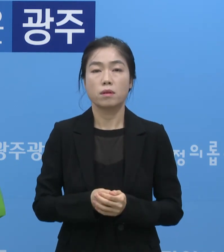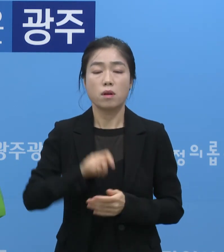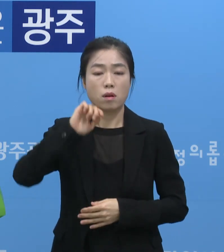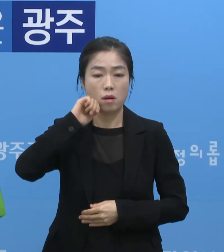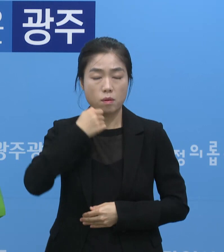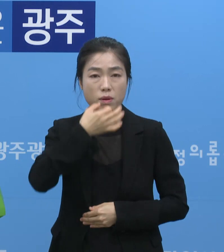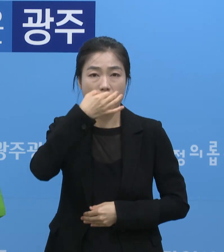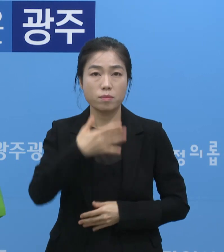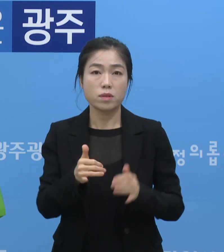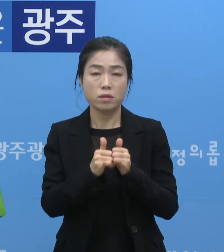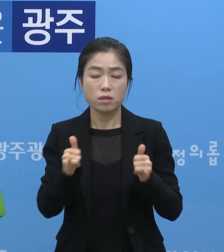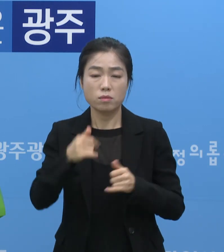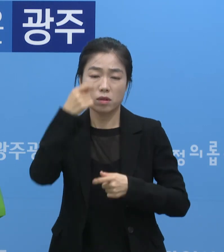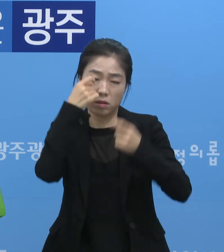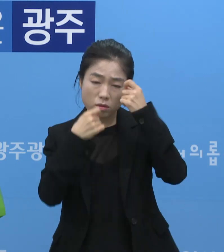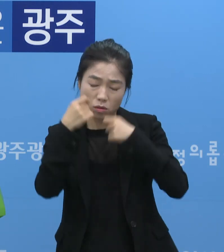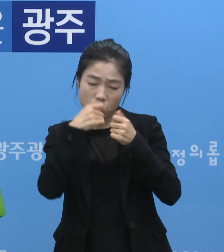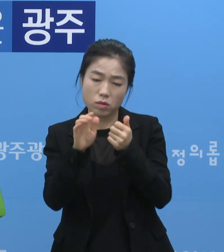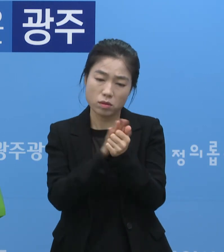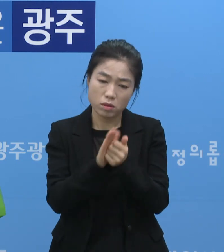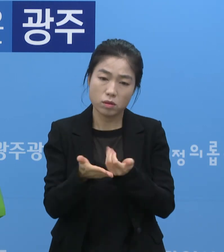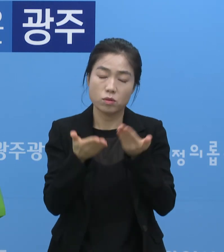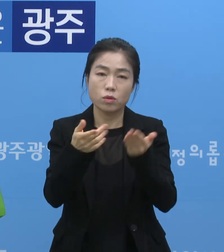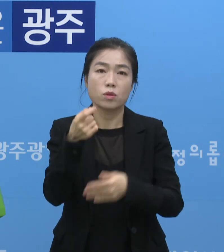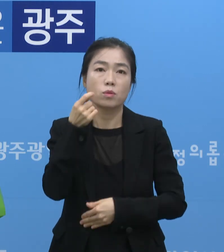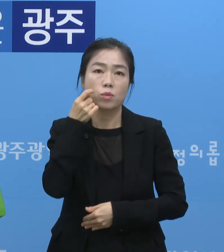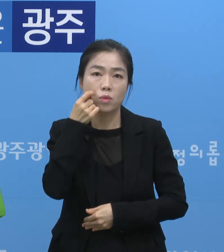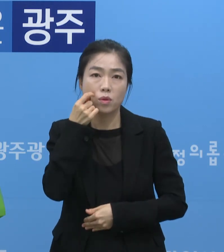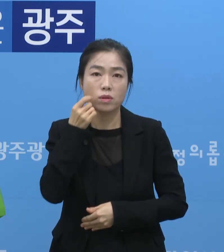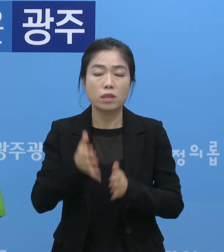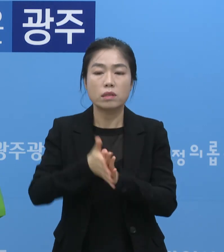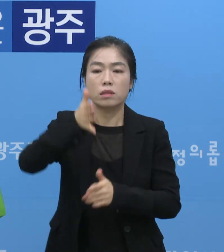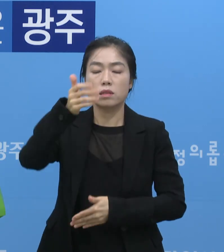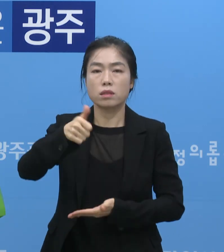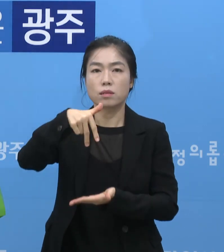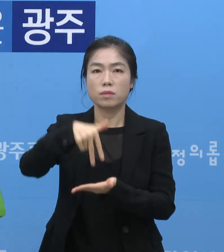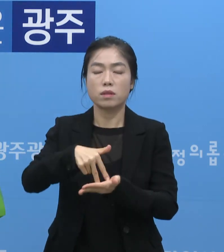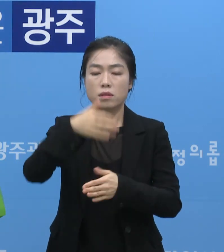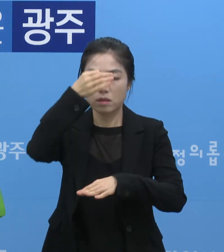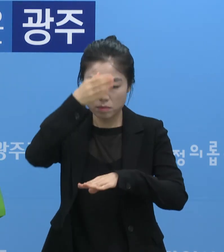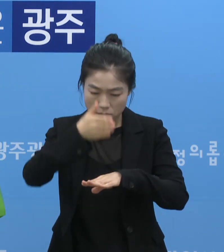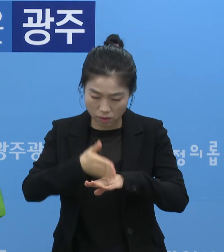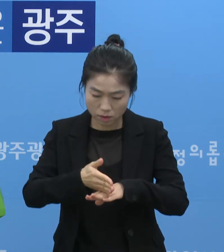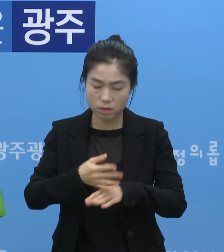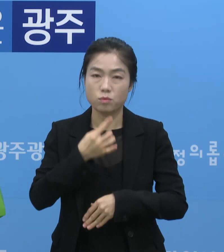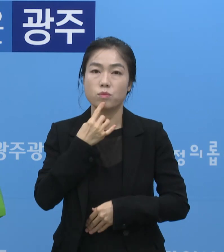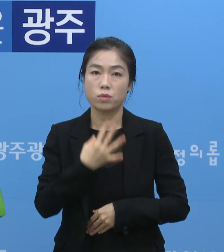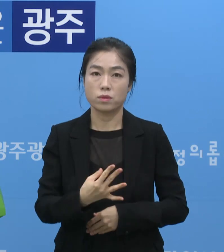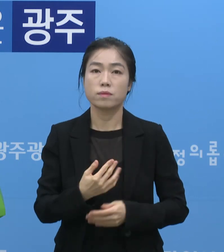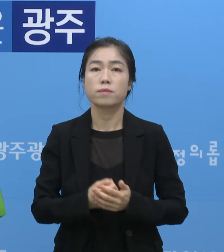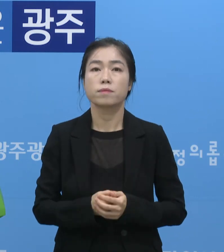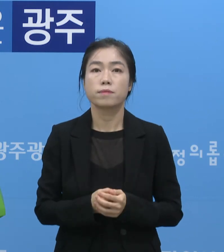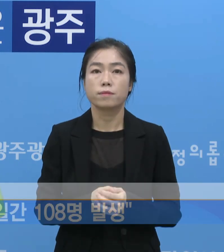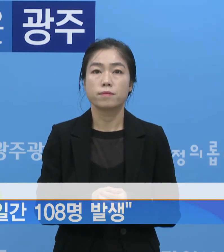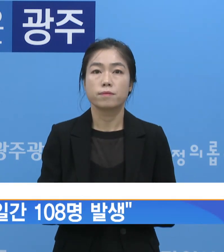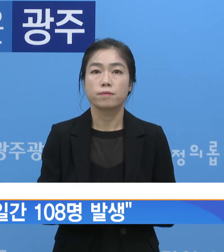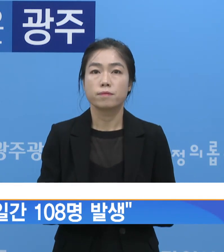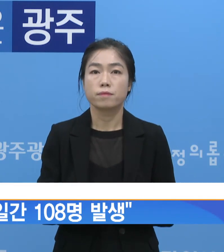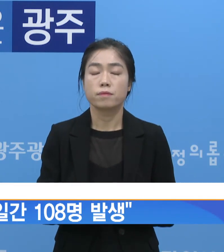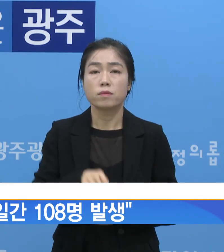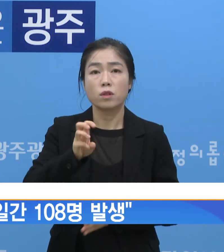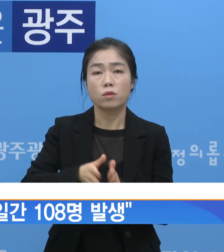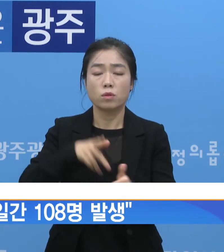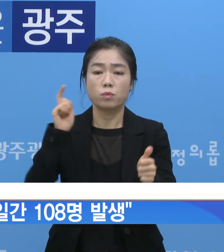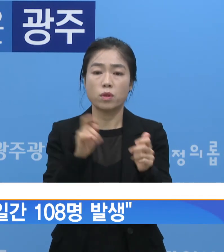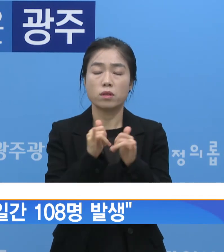어렵고 힘든 분들의 눈물을 닦아드리지 못해 시장으로서 송구스럽기만 합니다. 우리